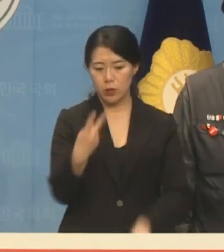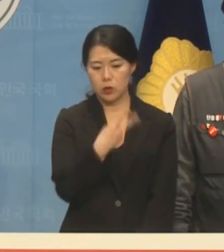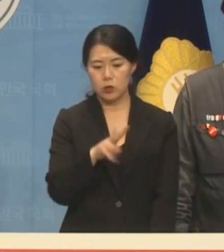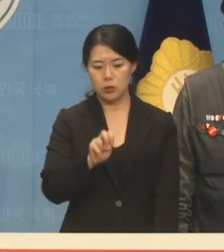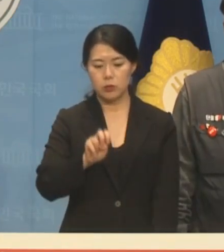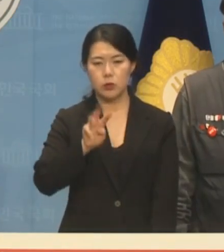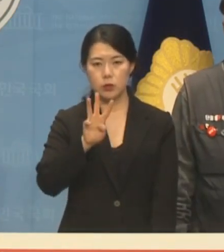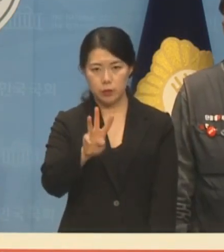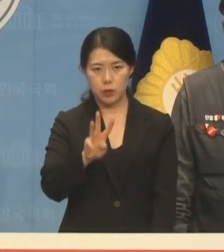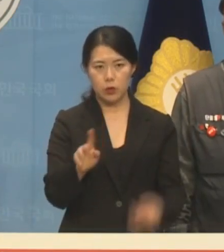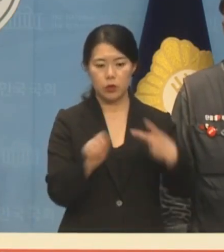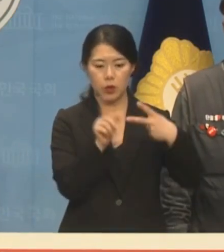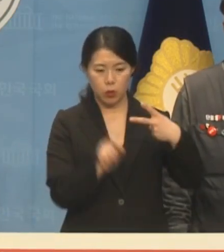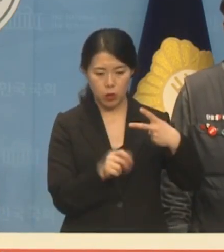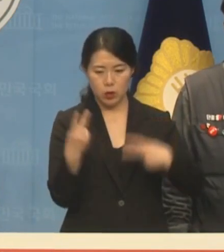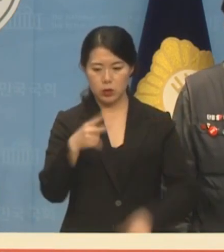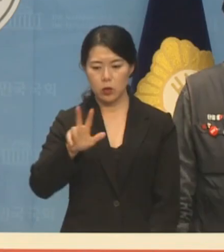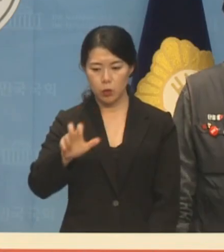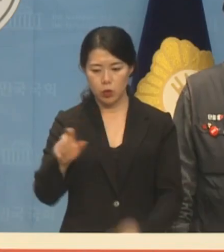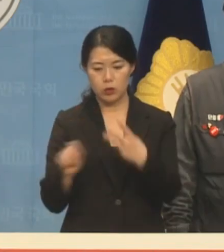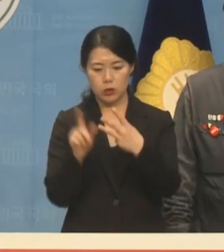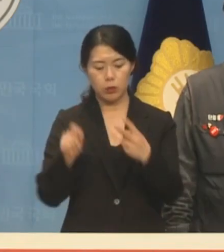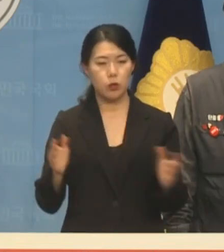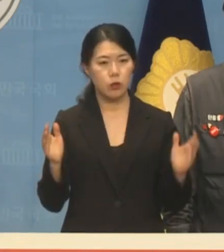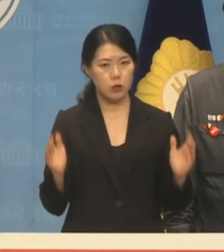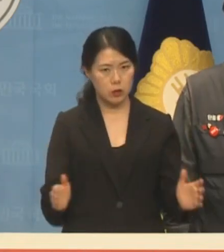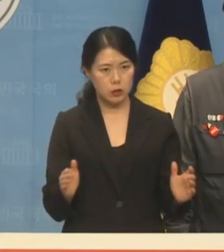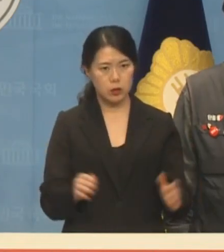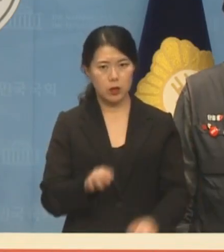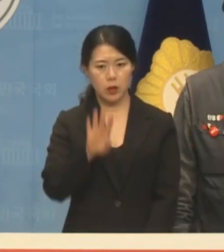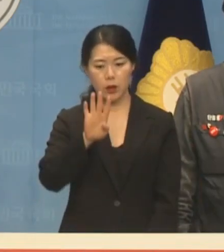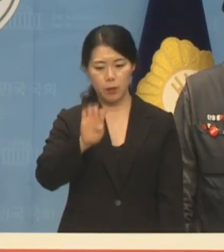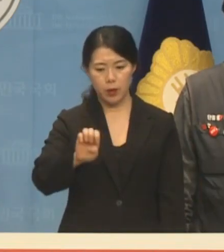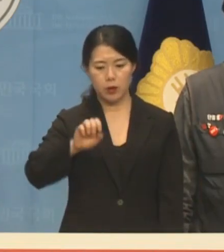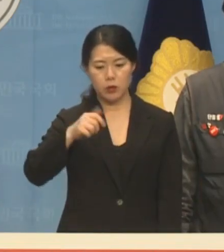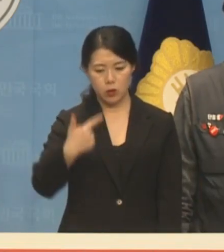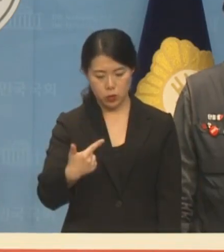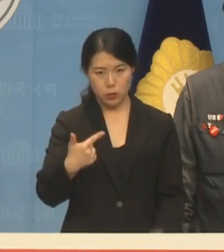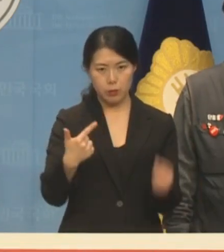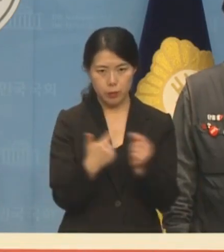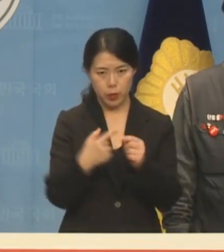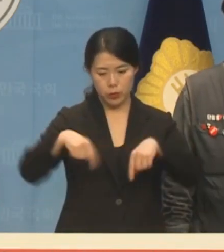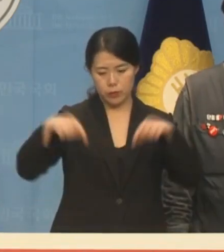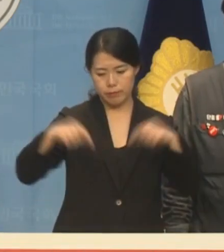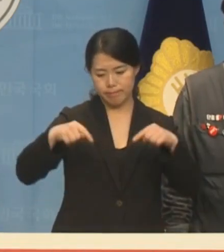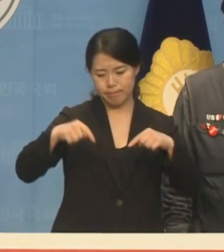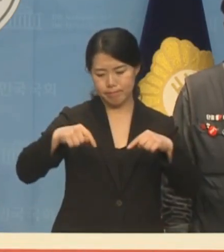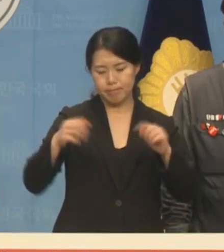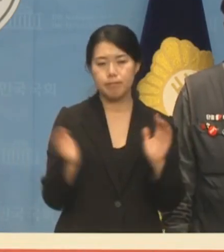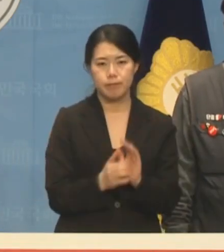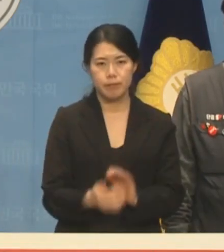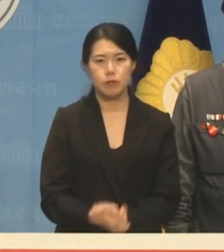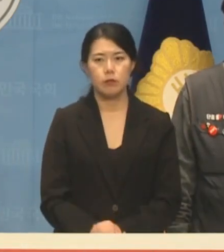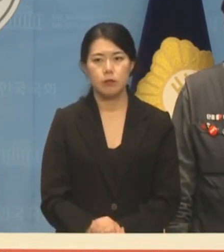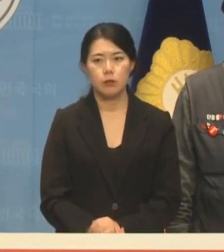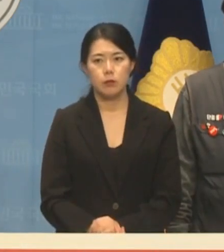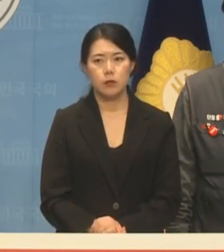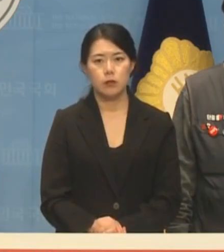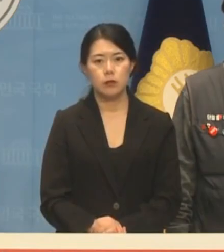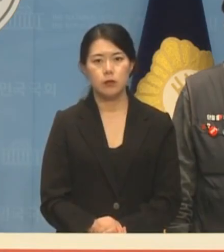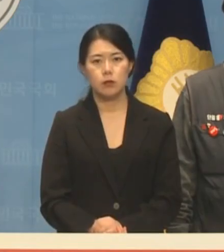2023년 2월, 2025년 3월까지 46차례 교섭을 진행하였습니다.